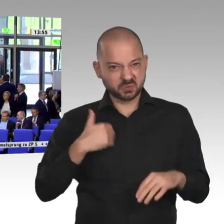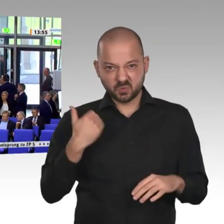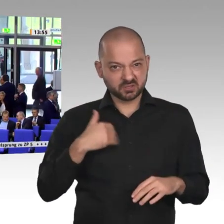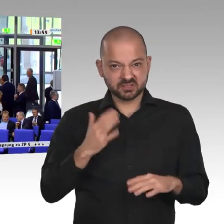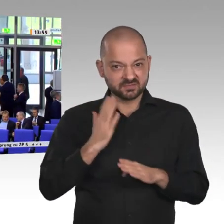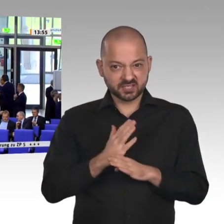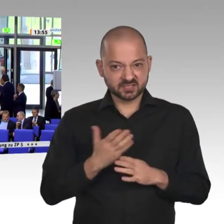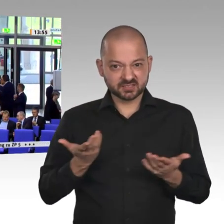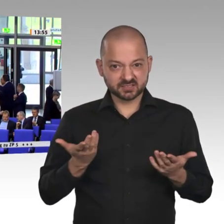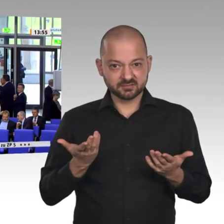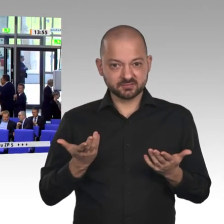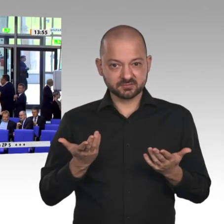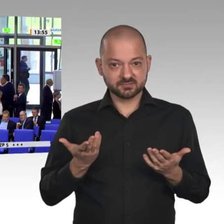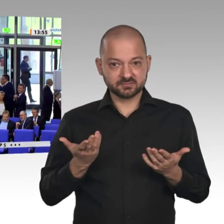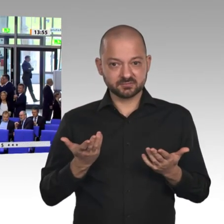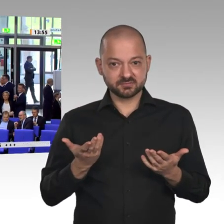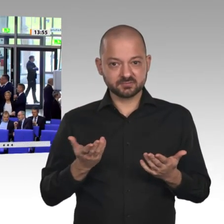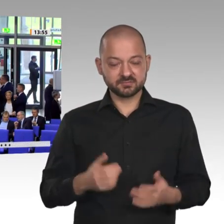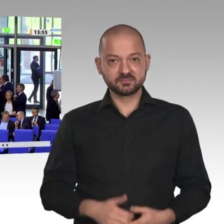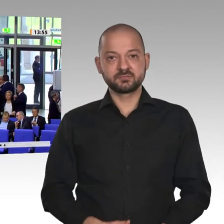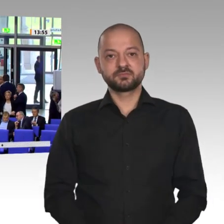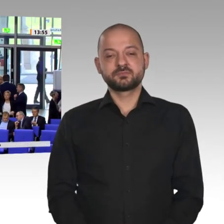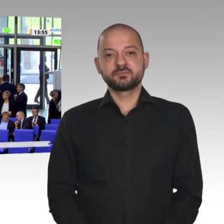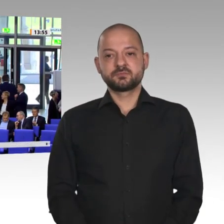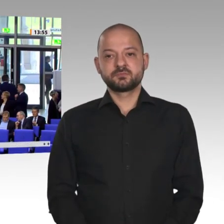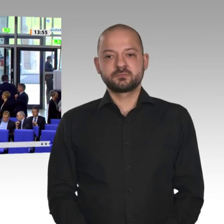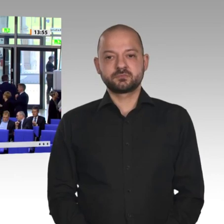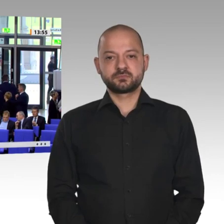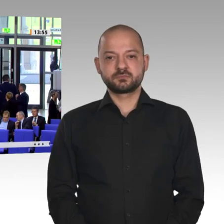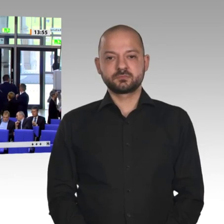Fall. Noch nicht.